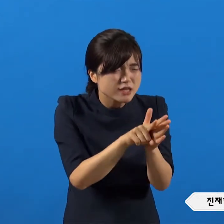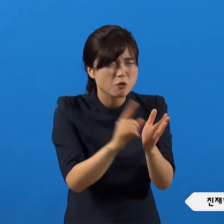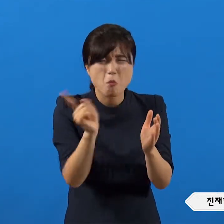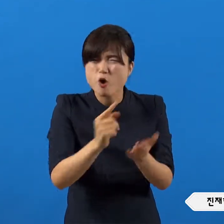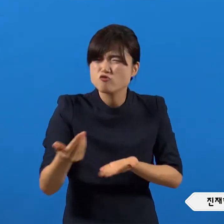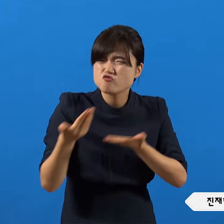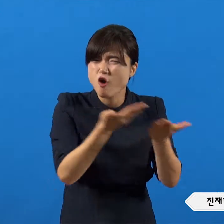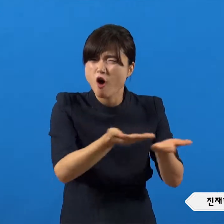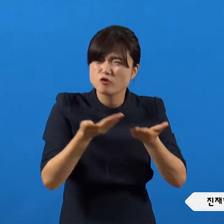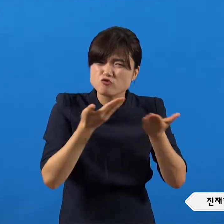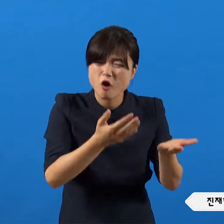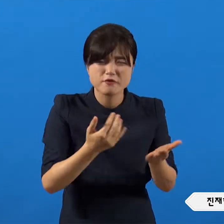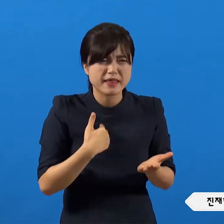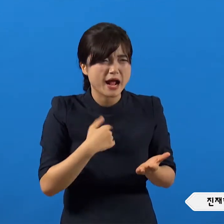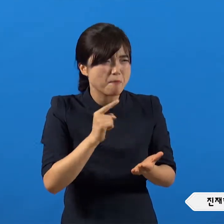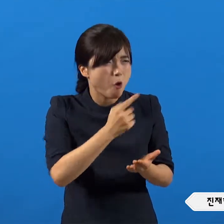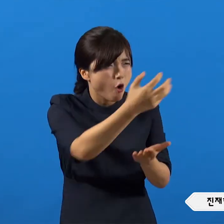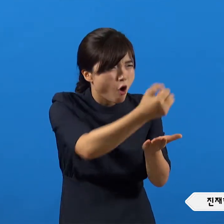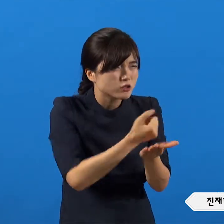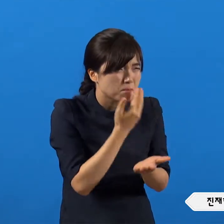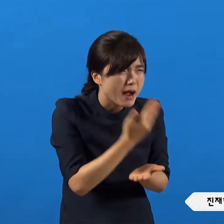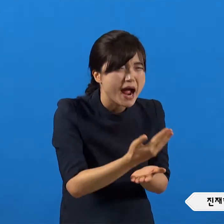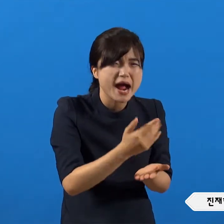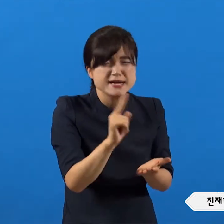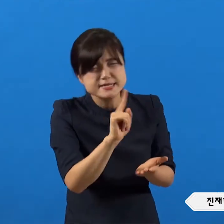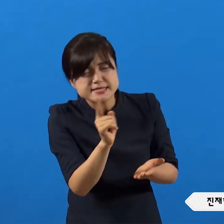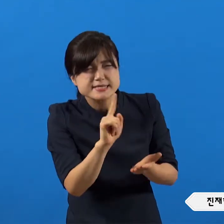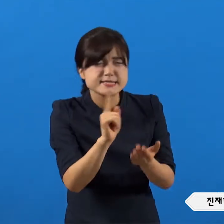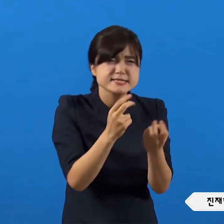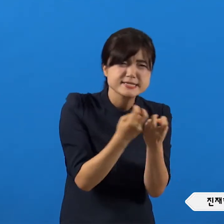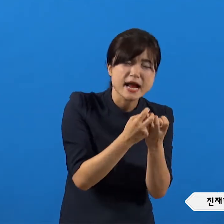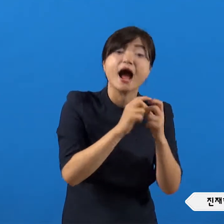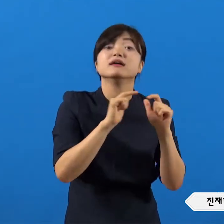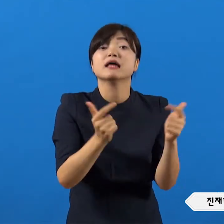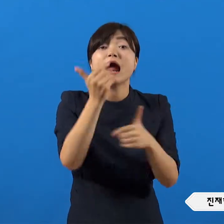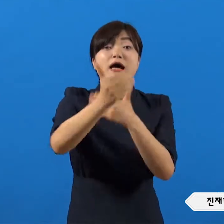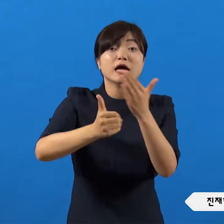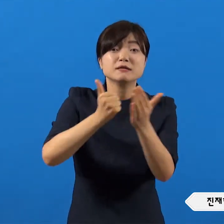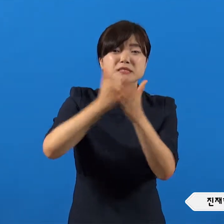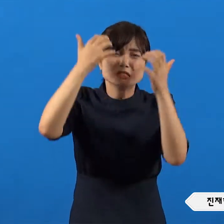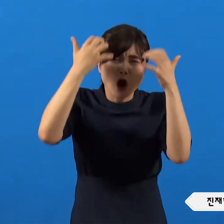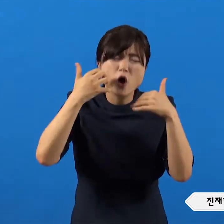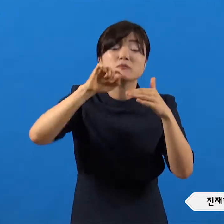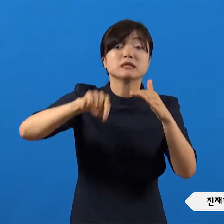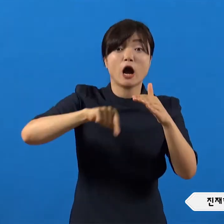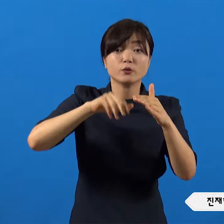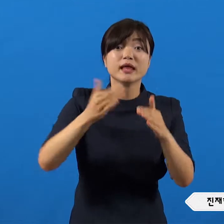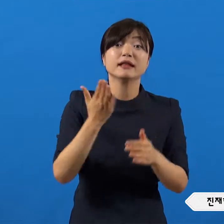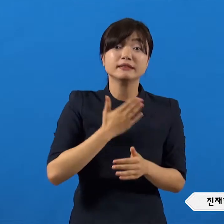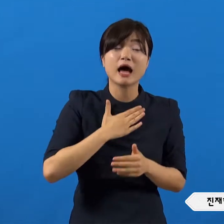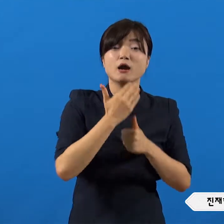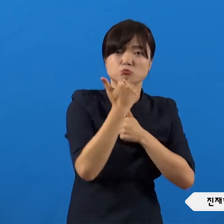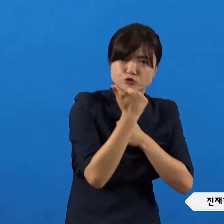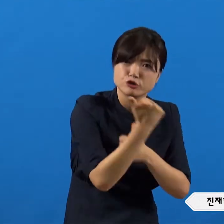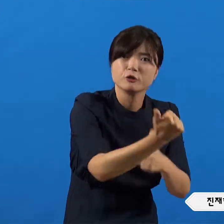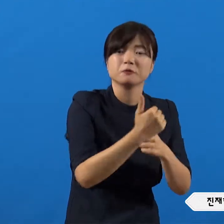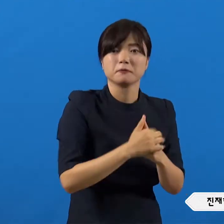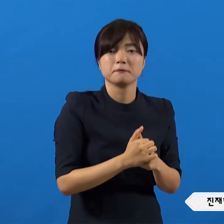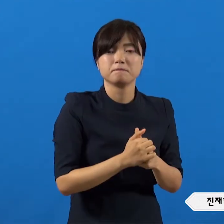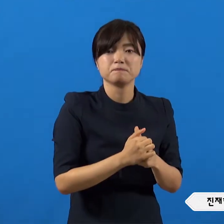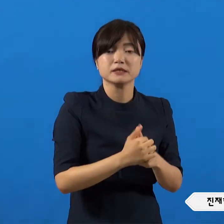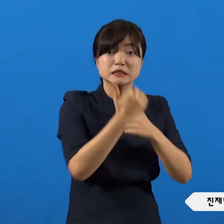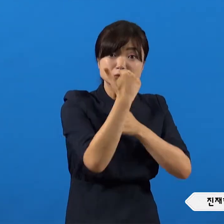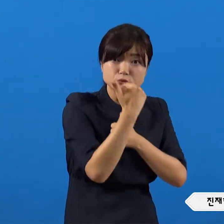아니라, 내게 무엇을 얻을 수 있어서가 아니라, 하나님이 이 여름 가운데 나를 부르셨고